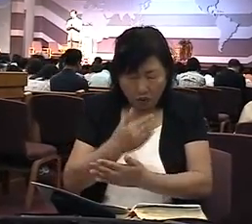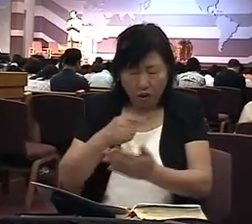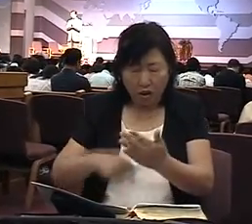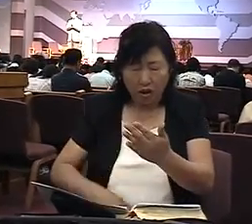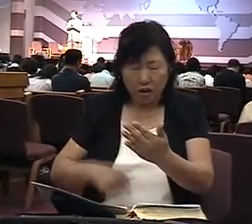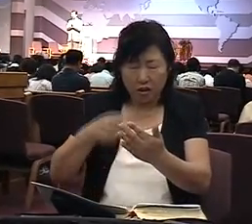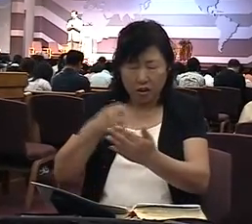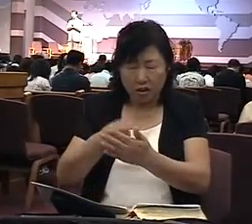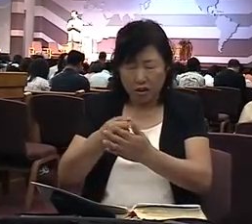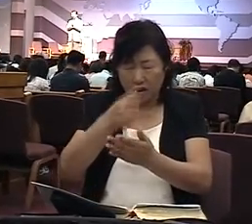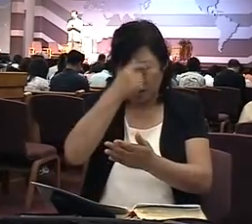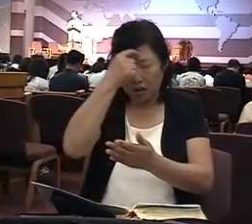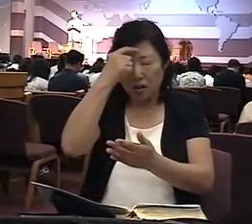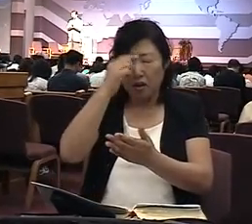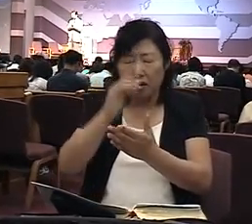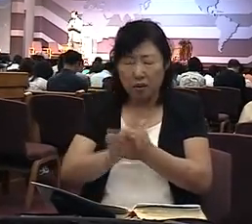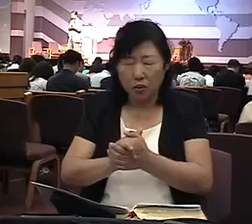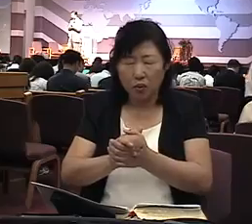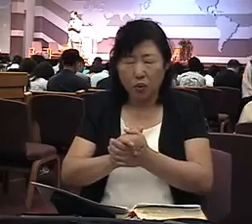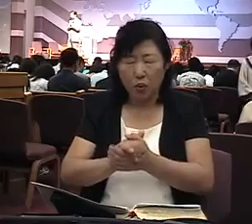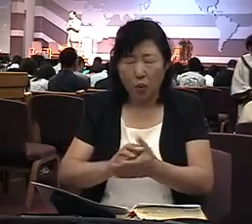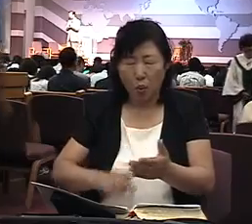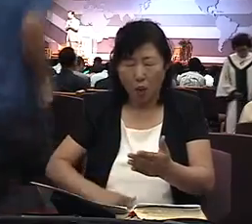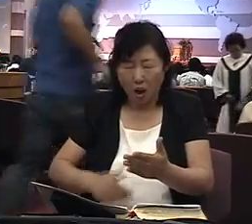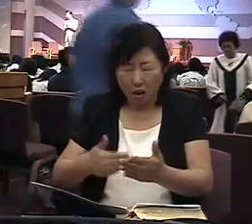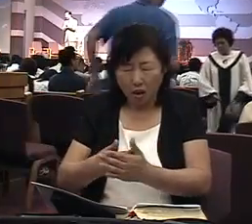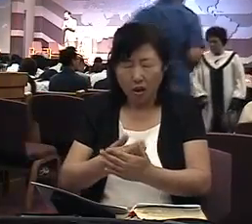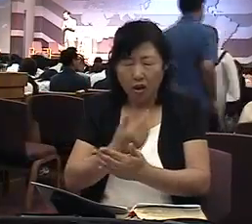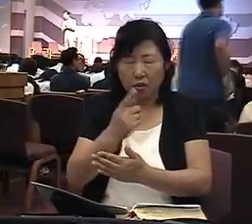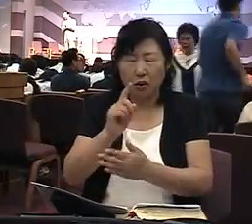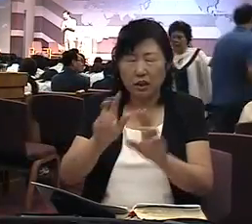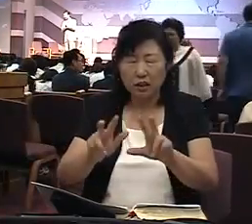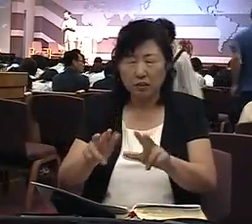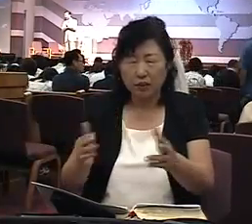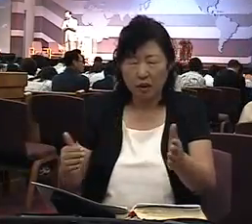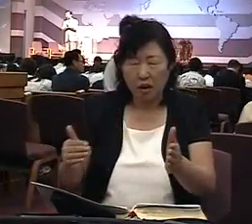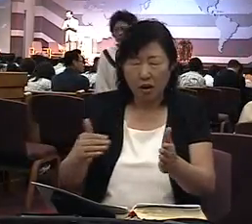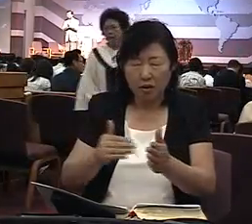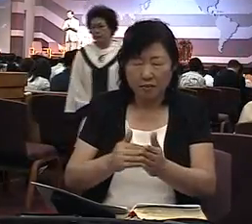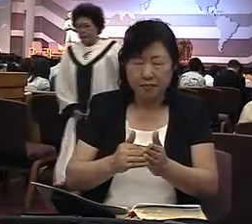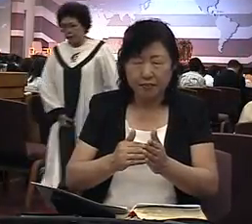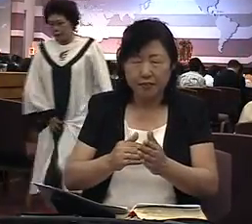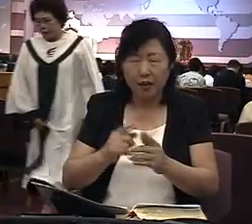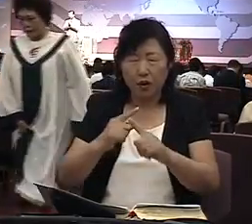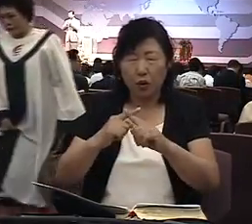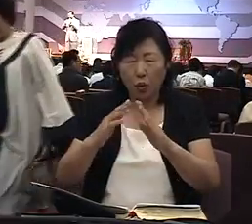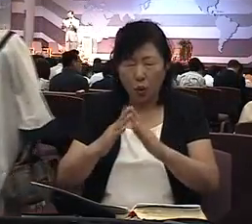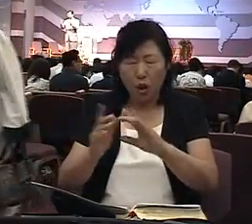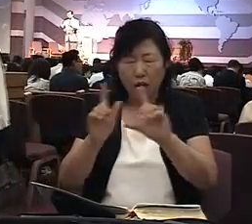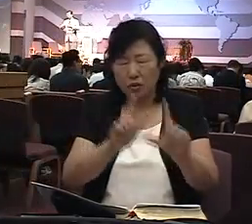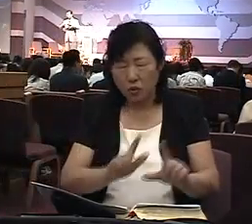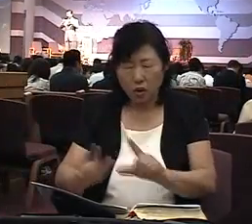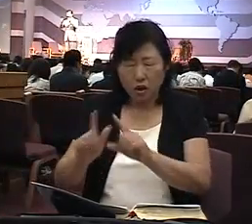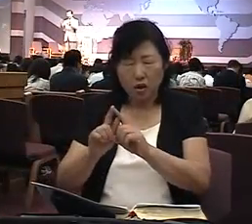드렸으면 좋겠습니다. 회개는 지금까지 교회 생활을 너무나 막연하게 제너럴하게